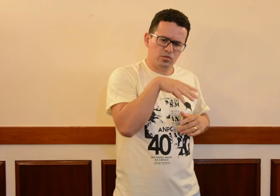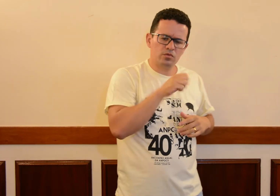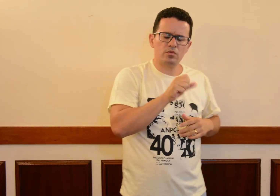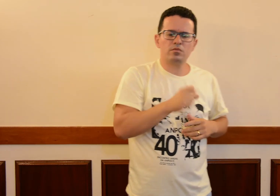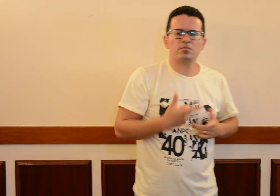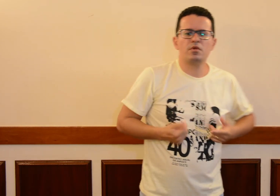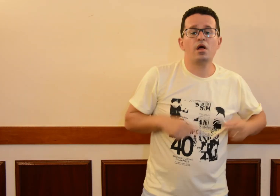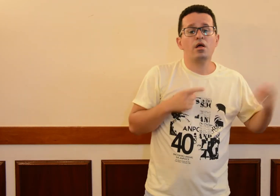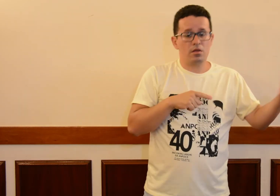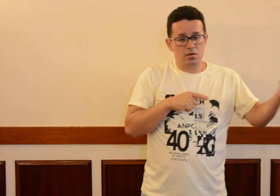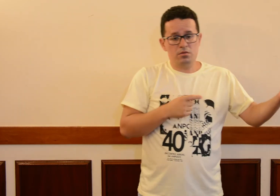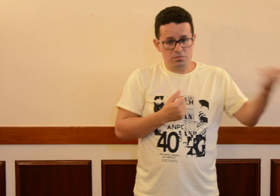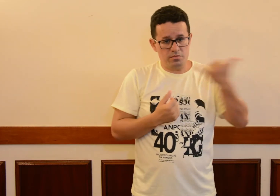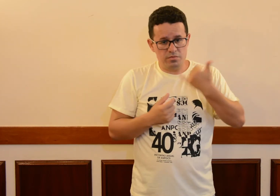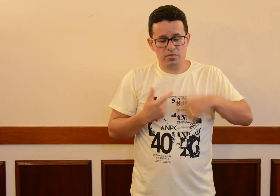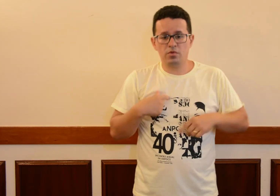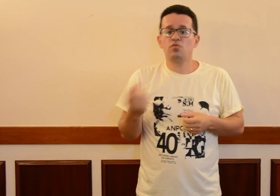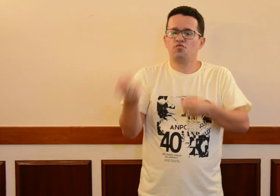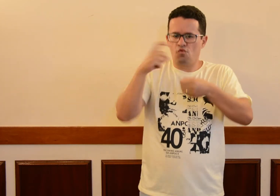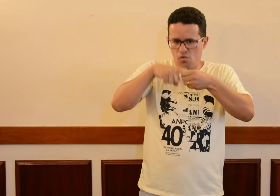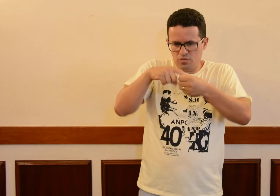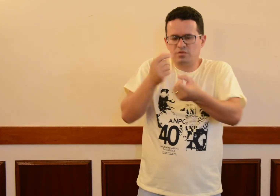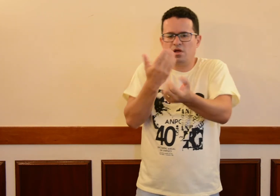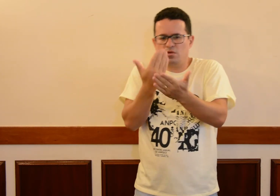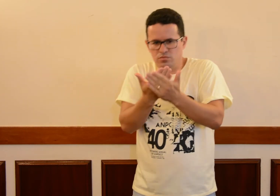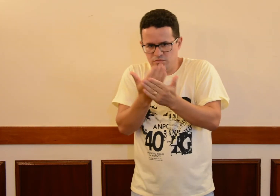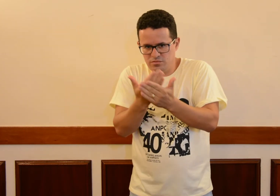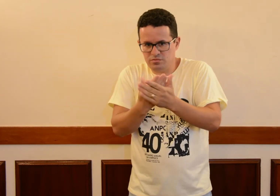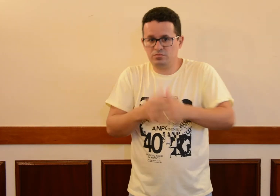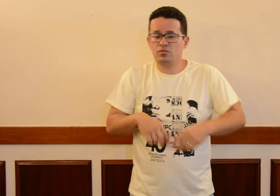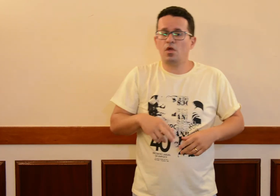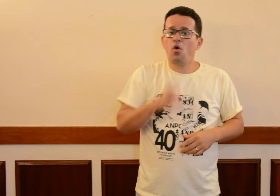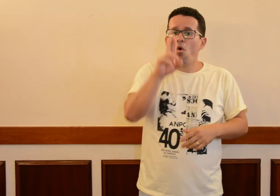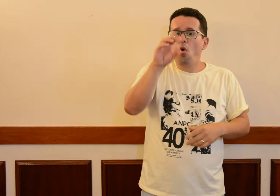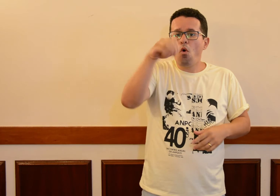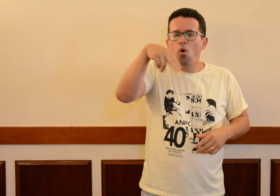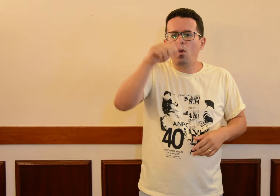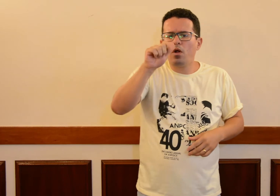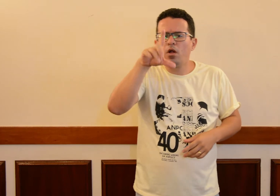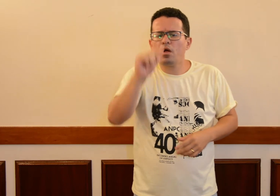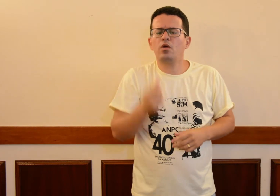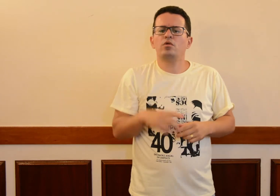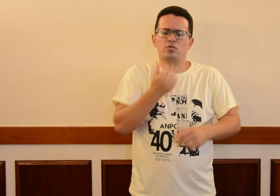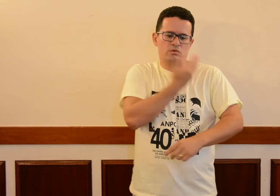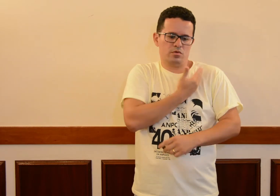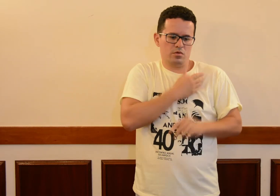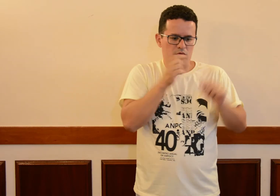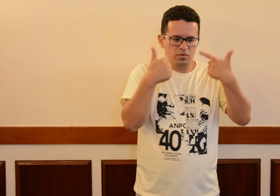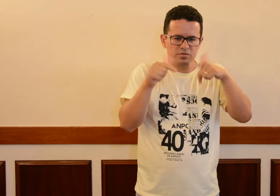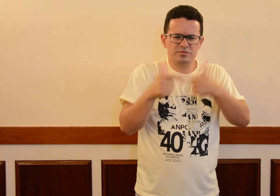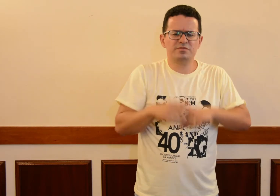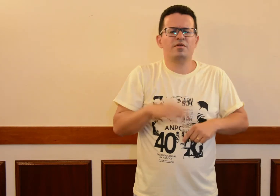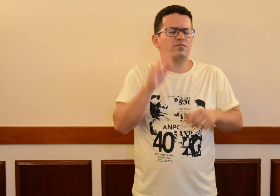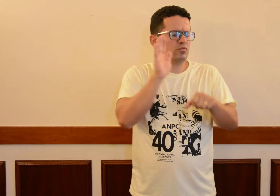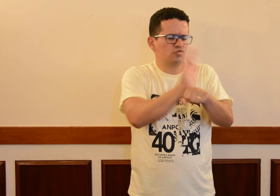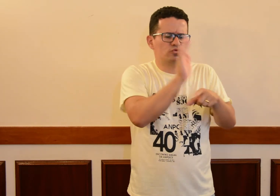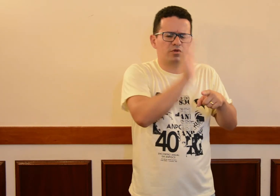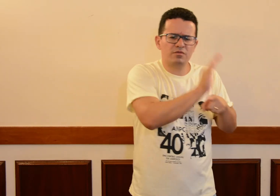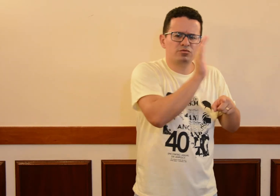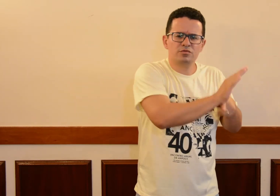me contou que iria voltar a estudar. Foi o Ronaldo, um dos colegas de trabalho que mais ajudava ele nas tarefas, que havia